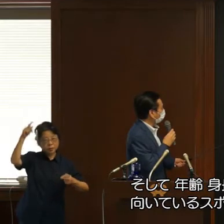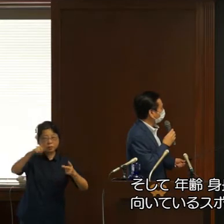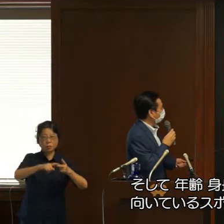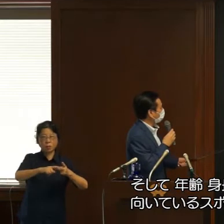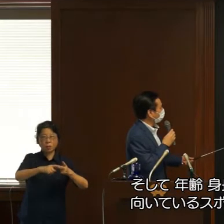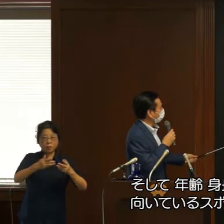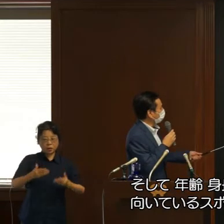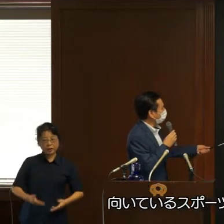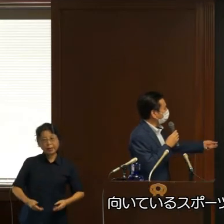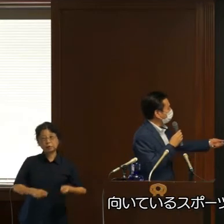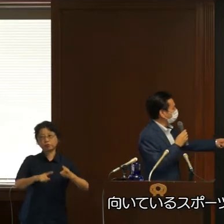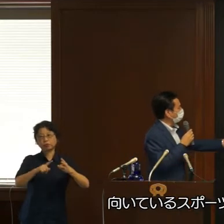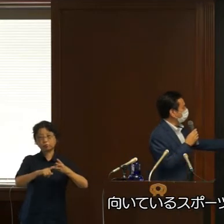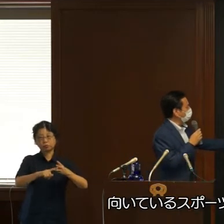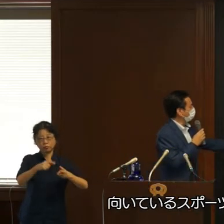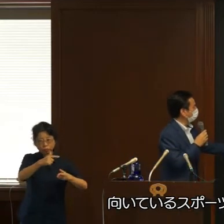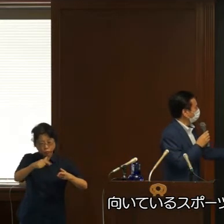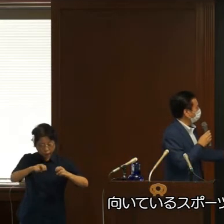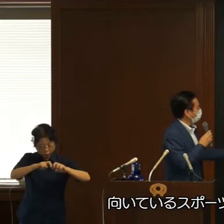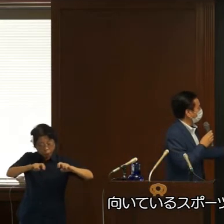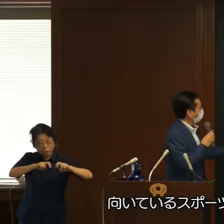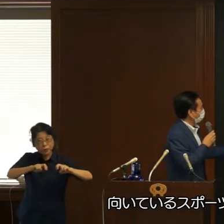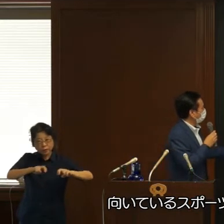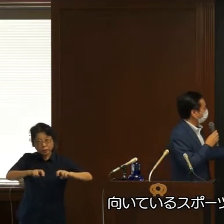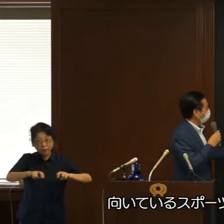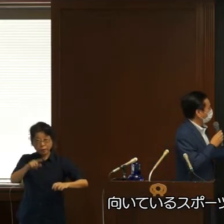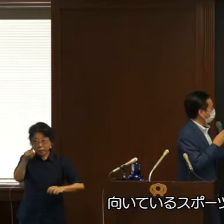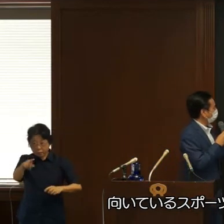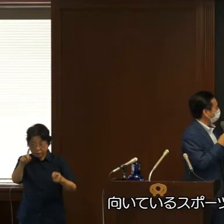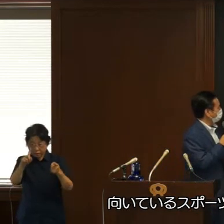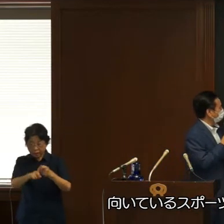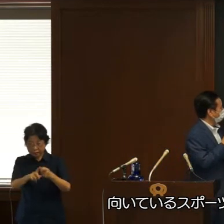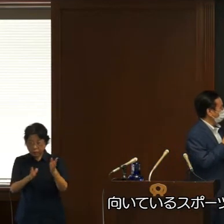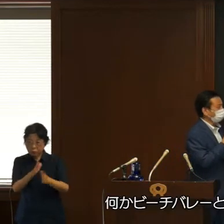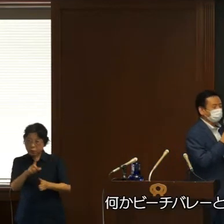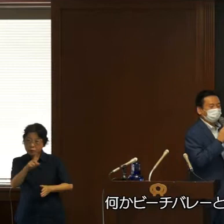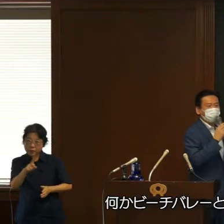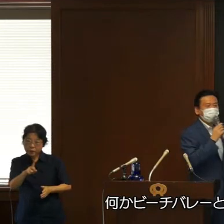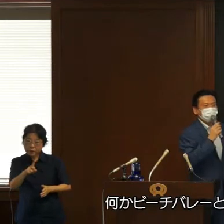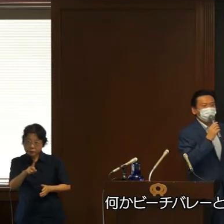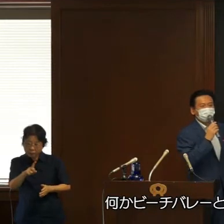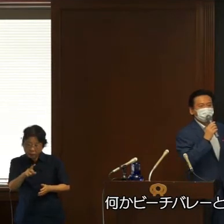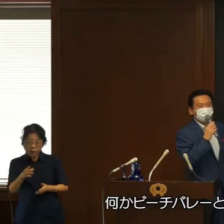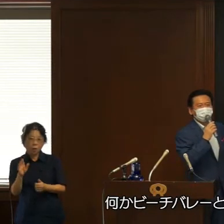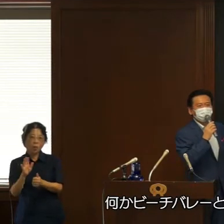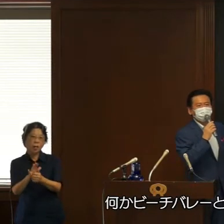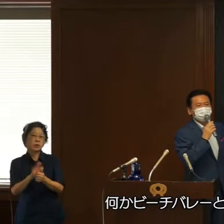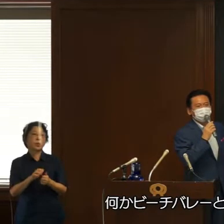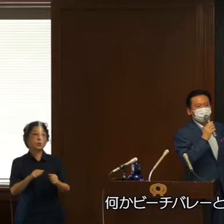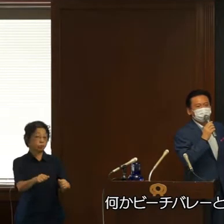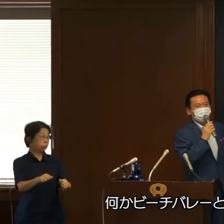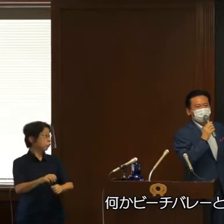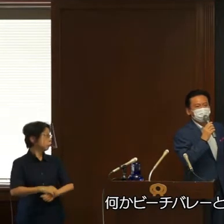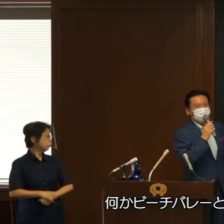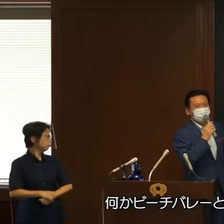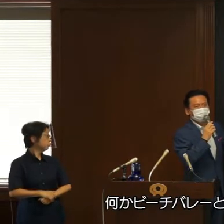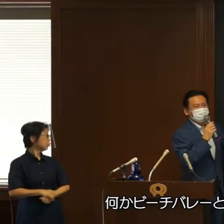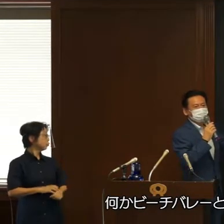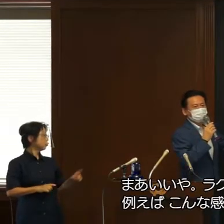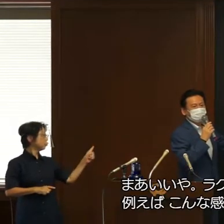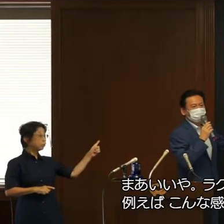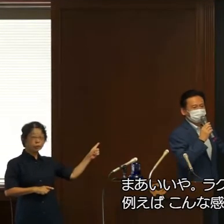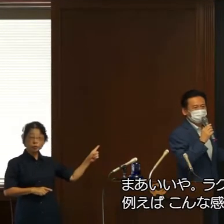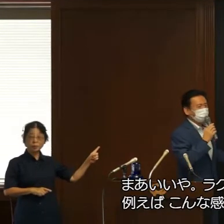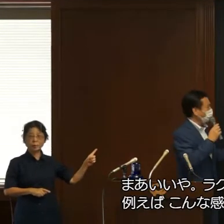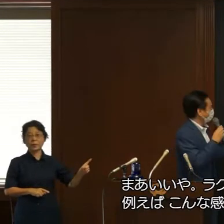スポーツを提案する、向いているスポーツ群、ラグビービーチバレー、なんかラグビーとビーチバレーってなんかピンとこないんでこれ、だけ